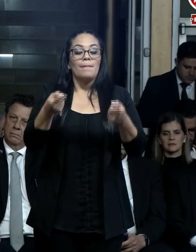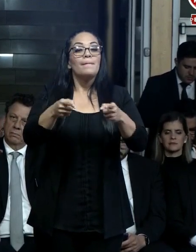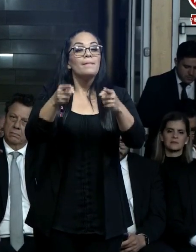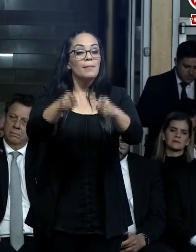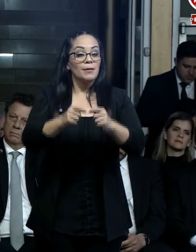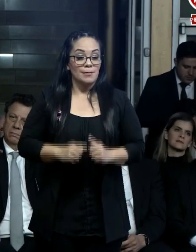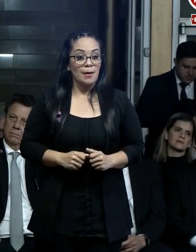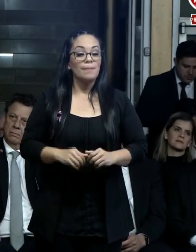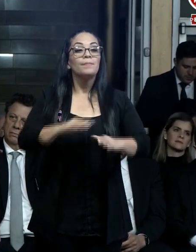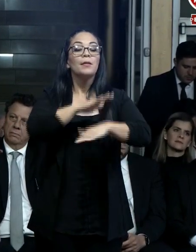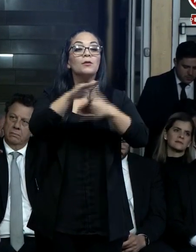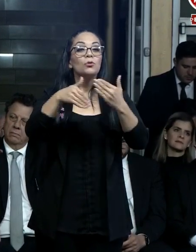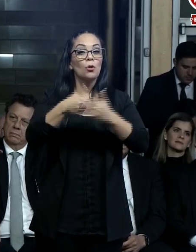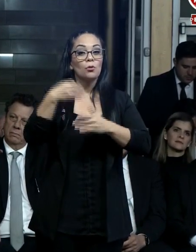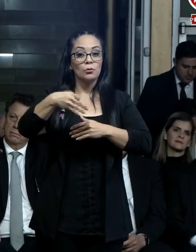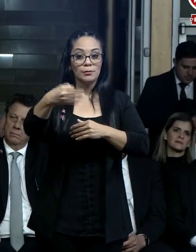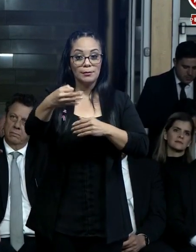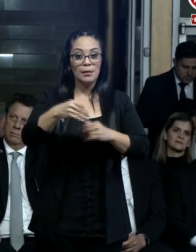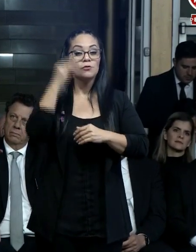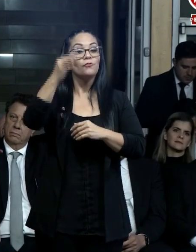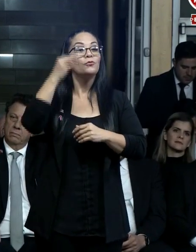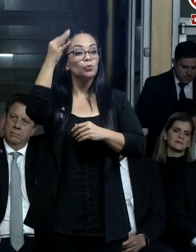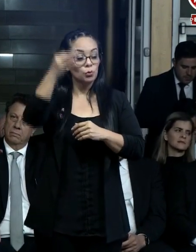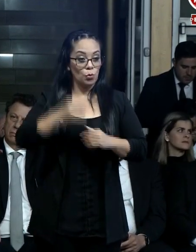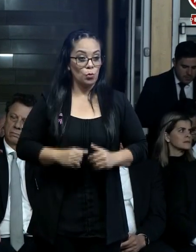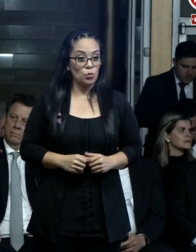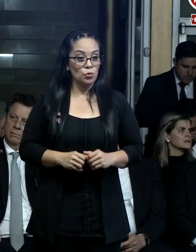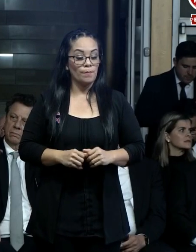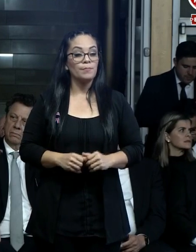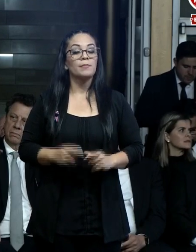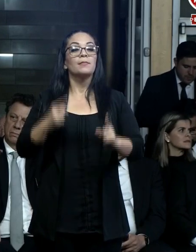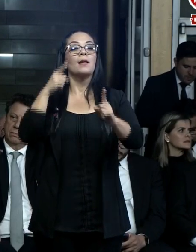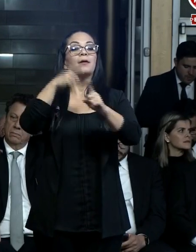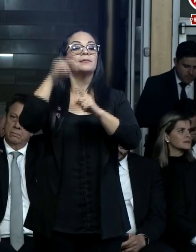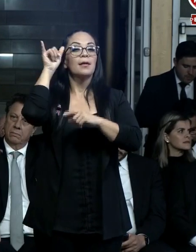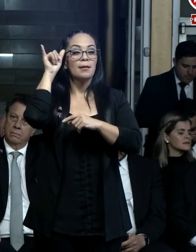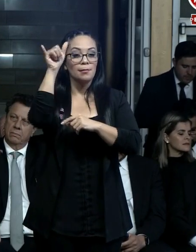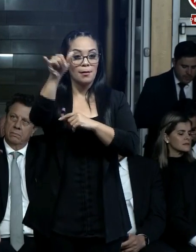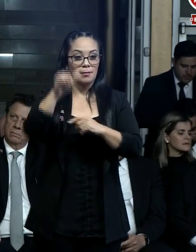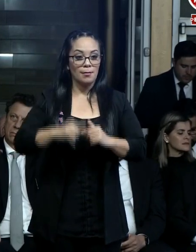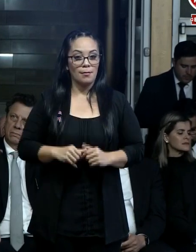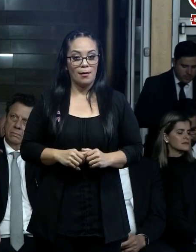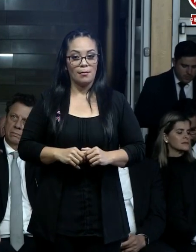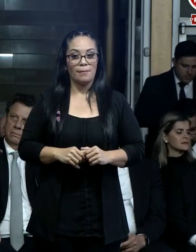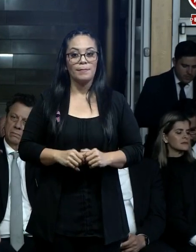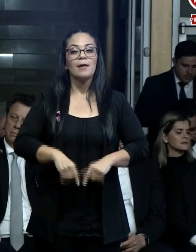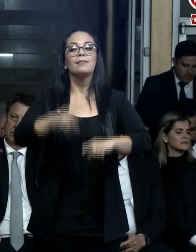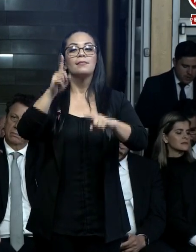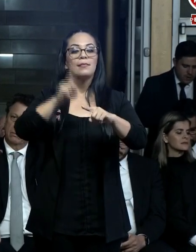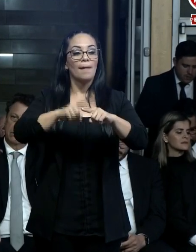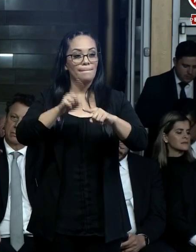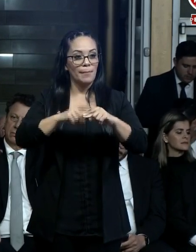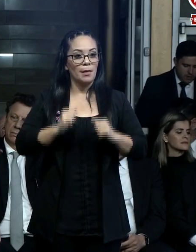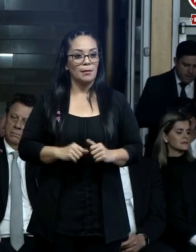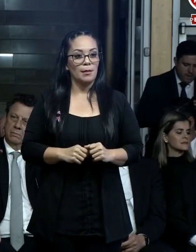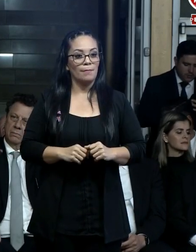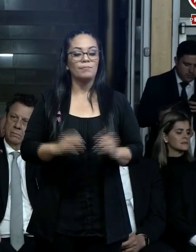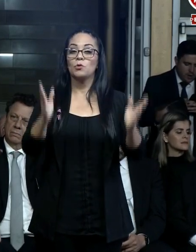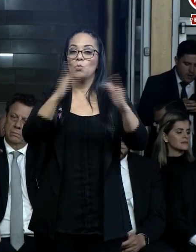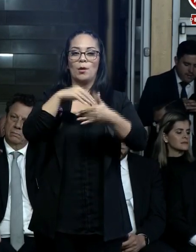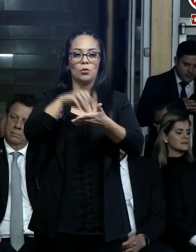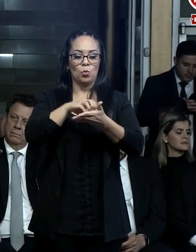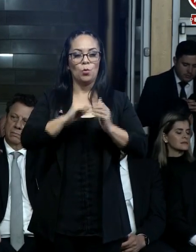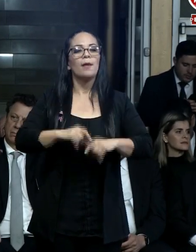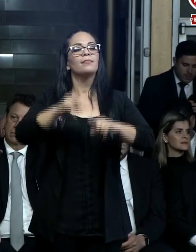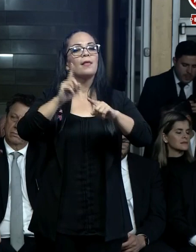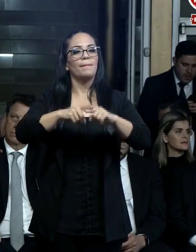en todos los días futuros hasta la eternidad depende sin duda